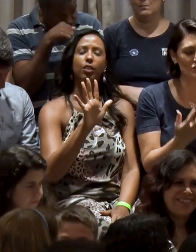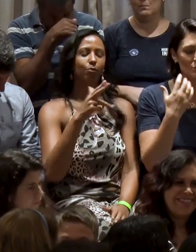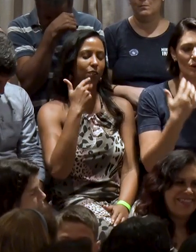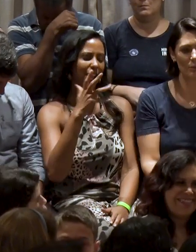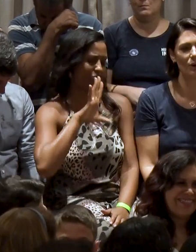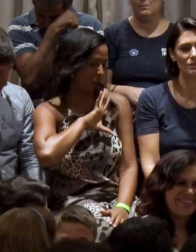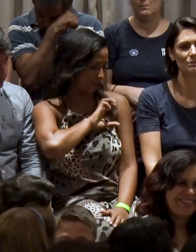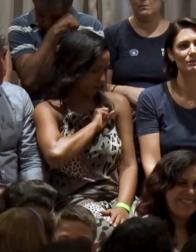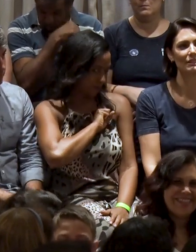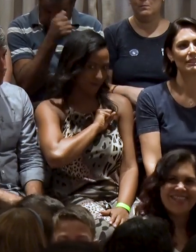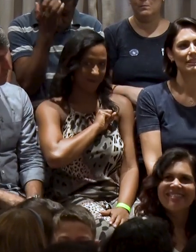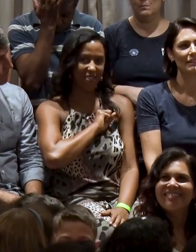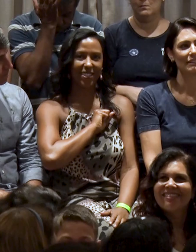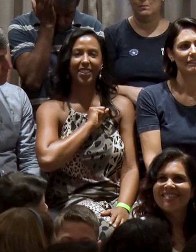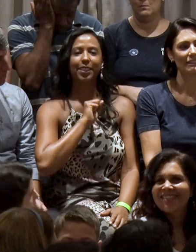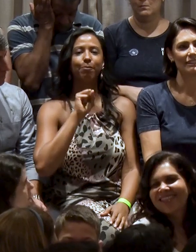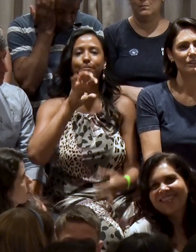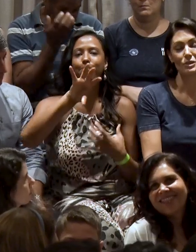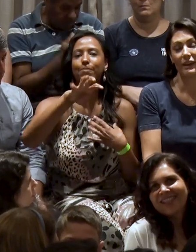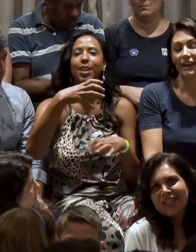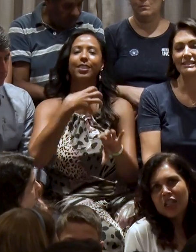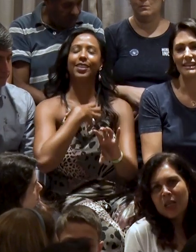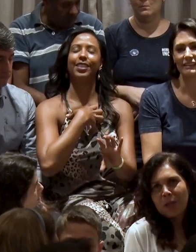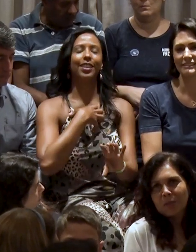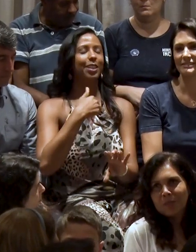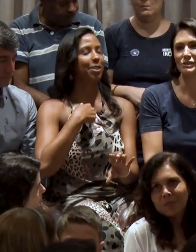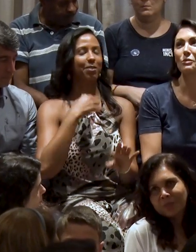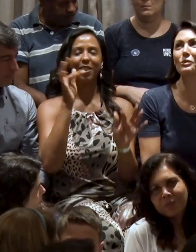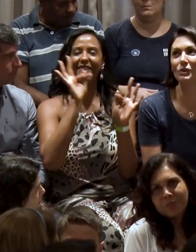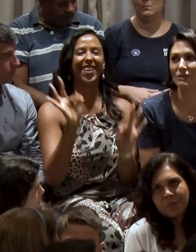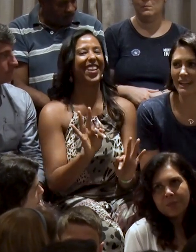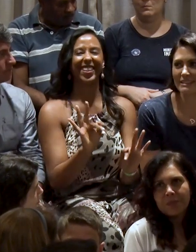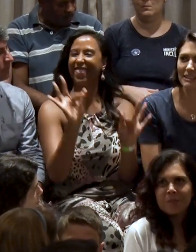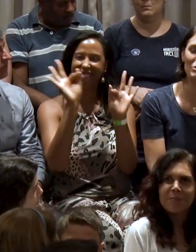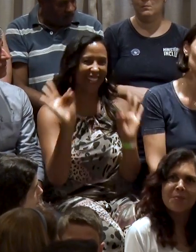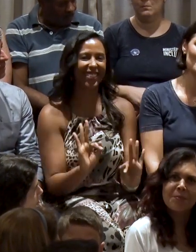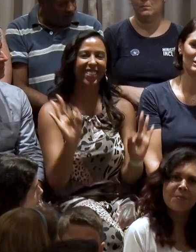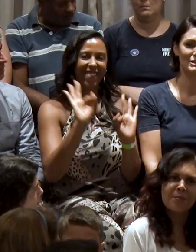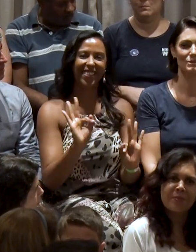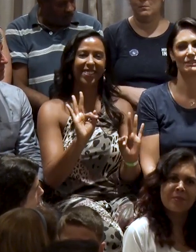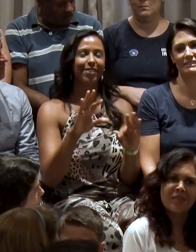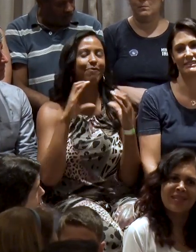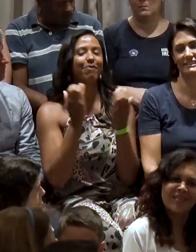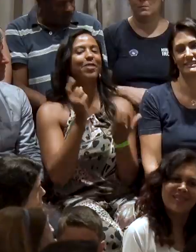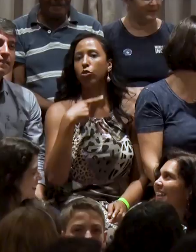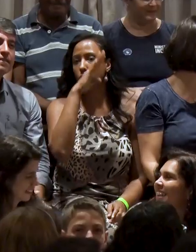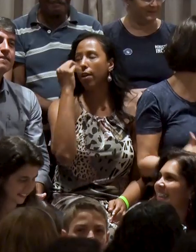de amor ao próximo. E eu sou bem realizada. Sou muito realizada com a minha comunidade surda. Como é